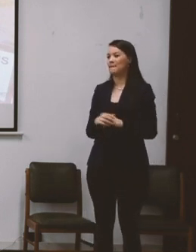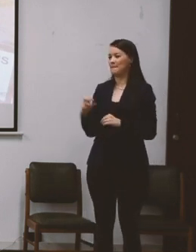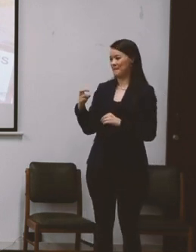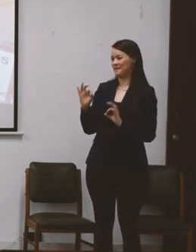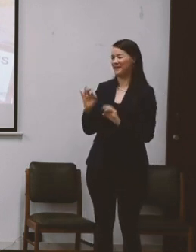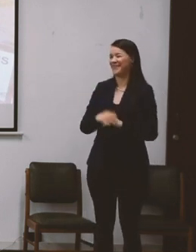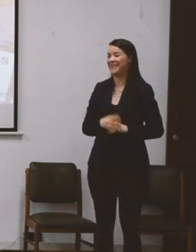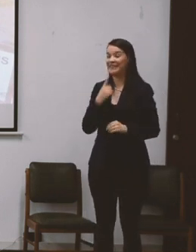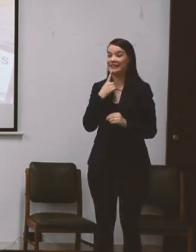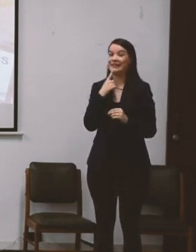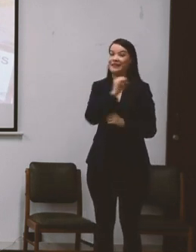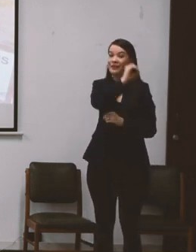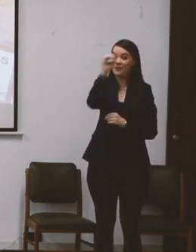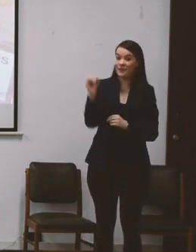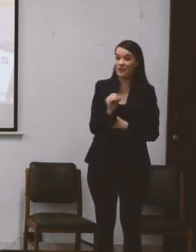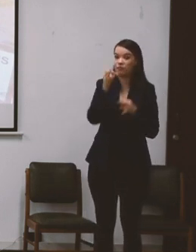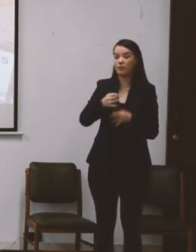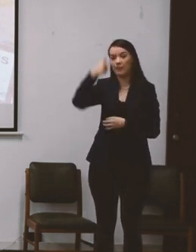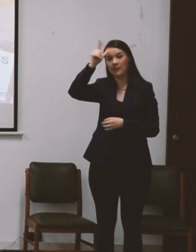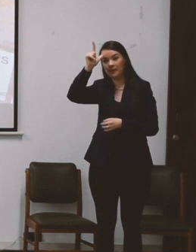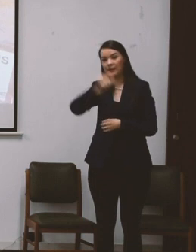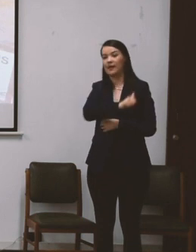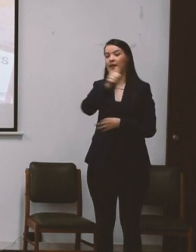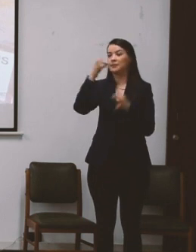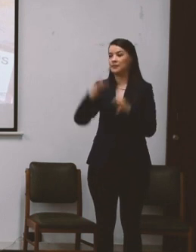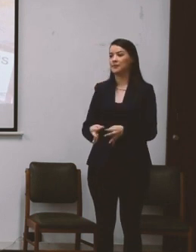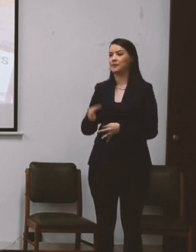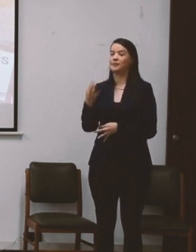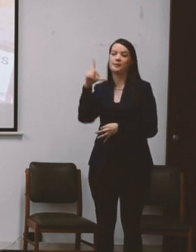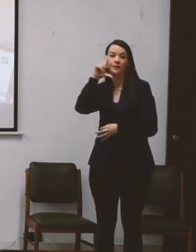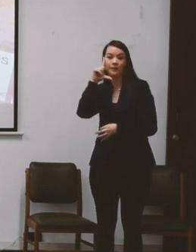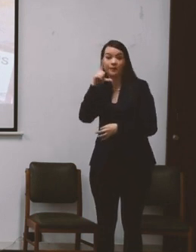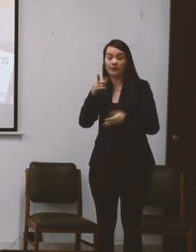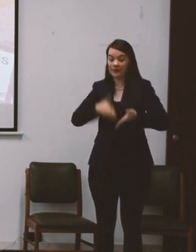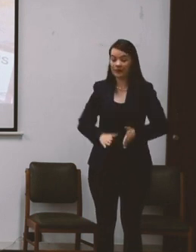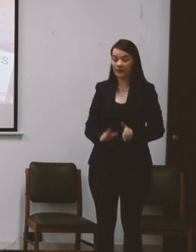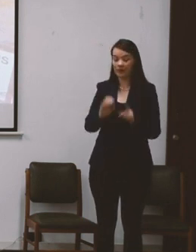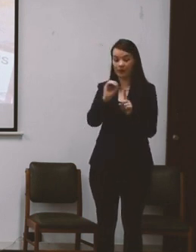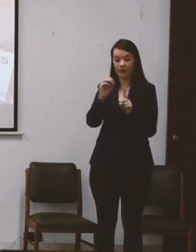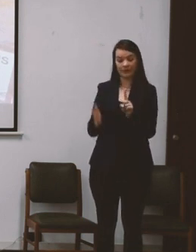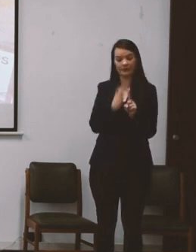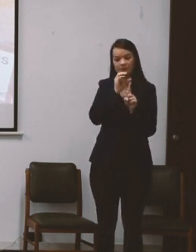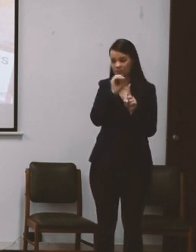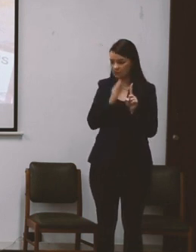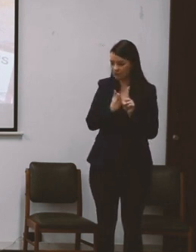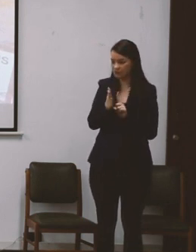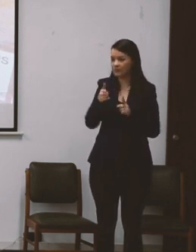las niñas tienen vulva, que no te engañen, si naces hombre, eres hombre, si naces mujer, seguirás